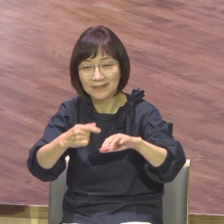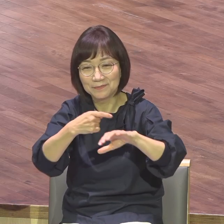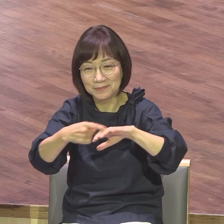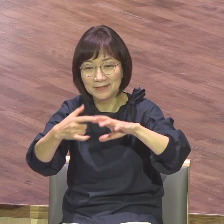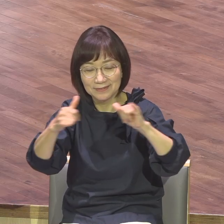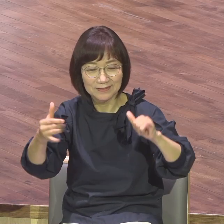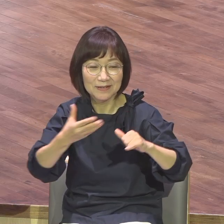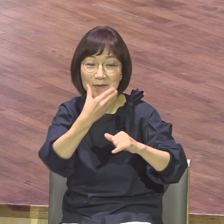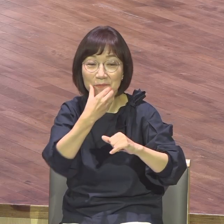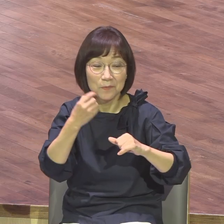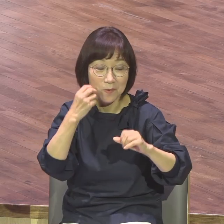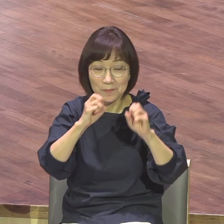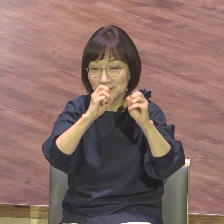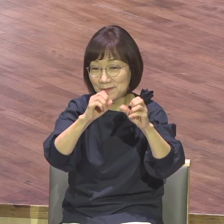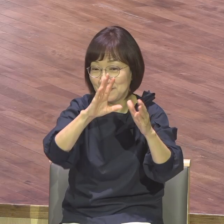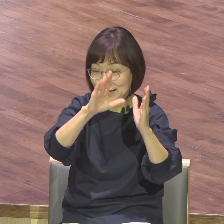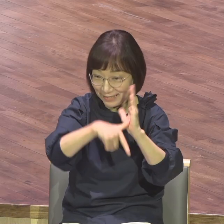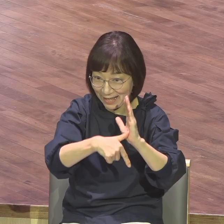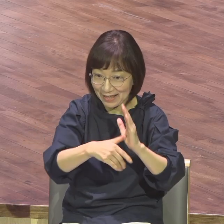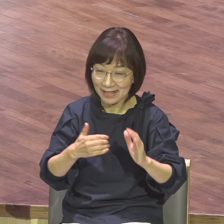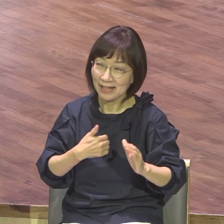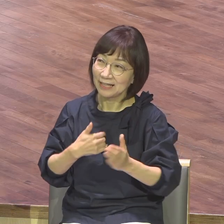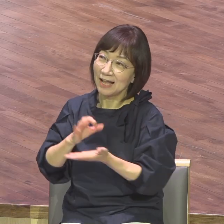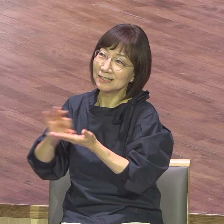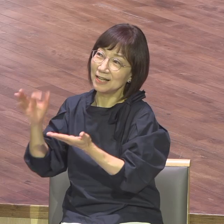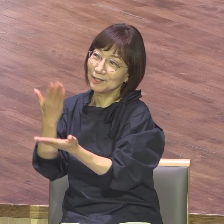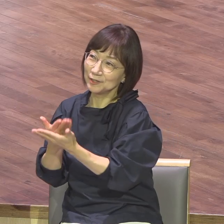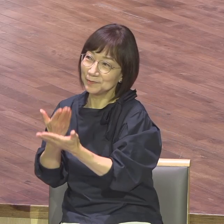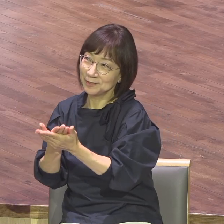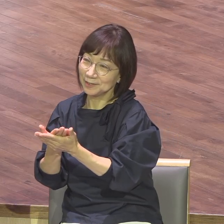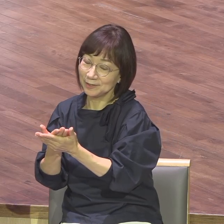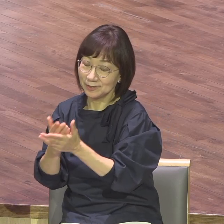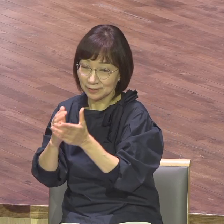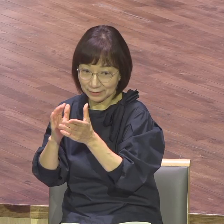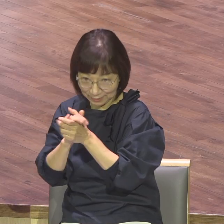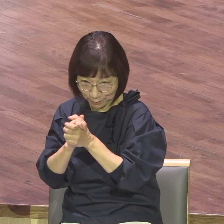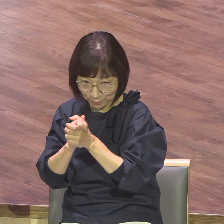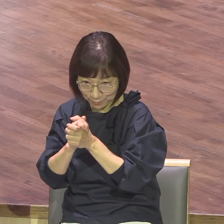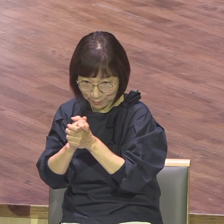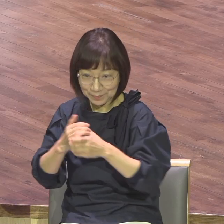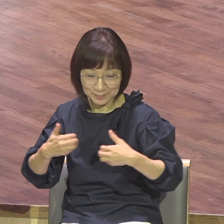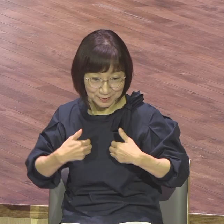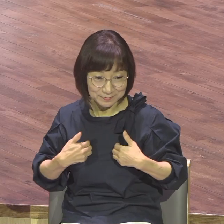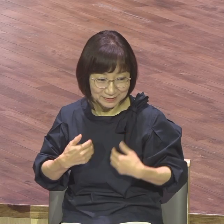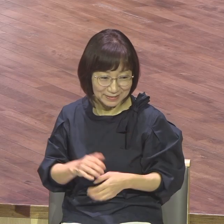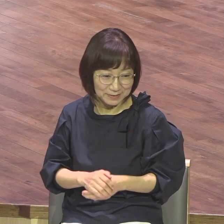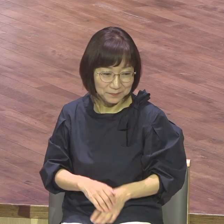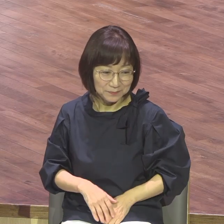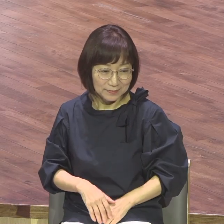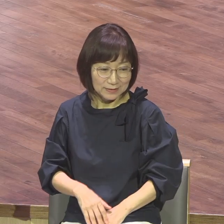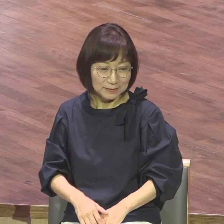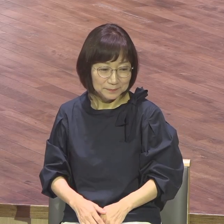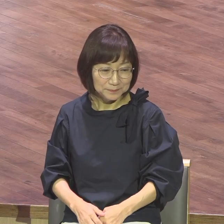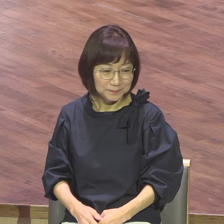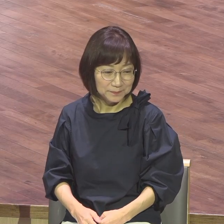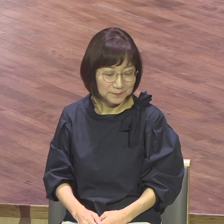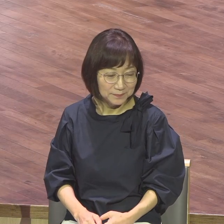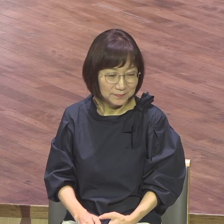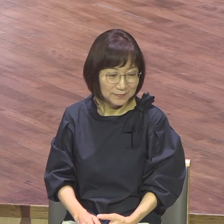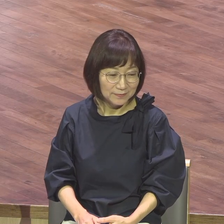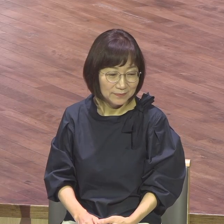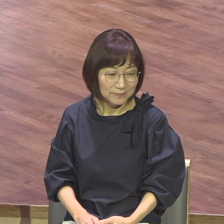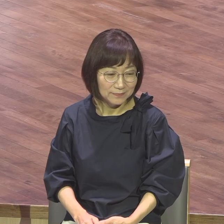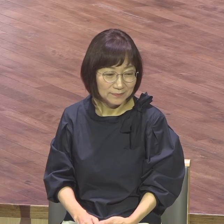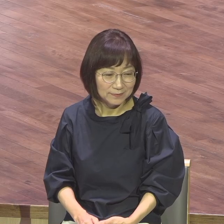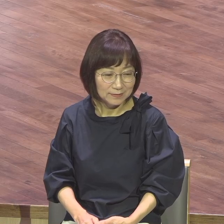이게 여기에 나도 쓰임받게 하여 주옵소서. 예수 그리스도의 빛을 바라는 모든 종족에 찾아가서 빛을